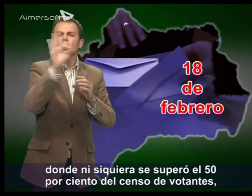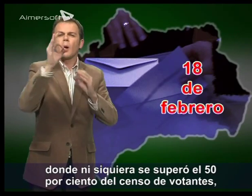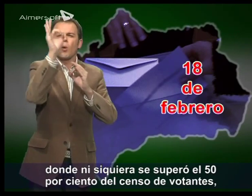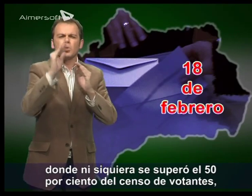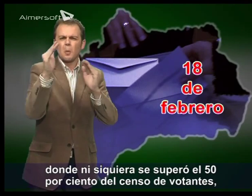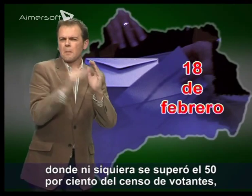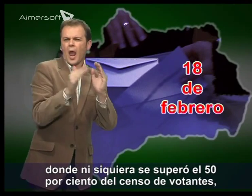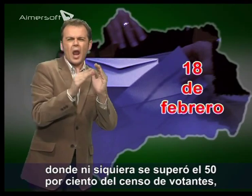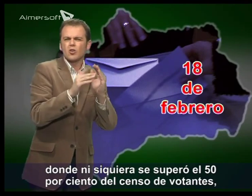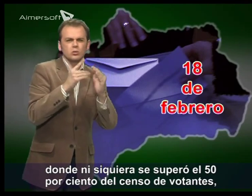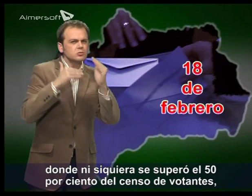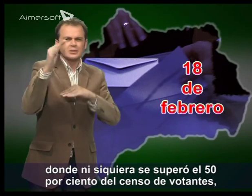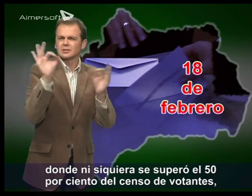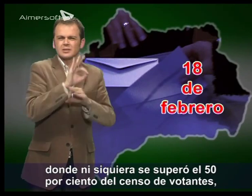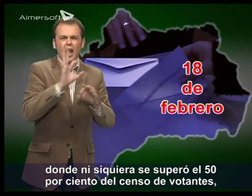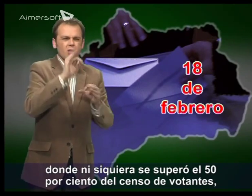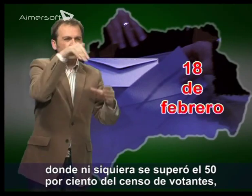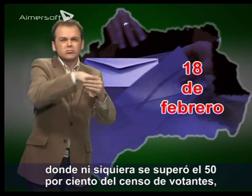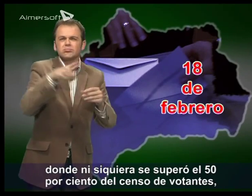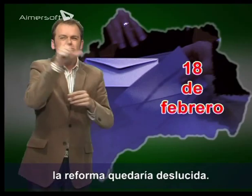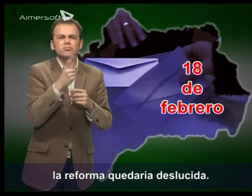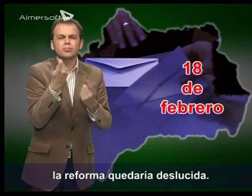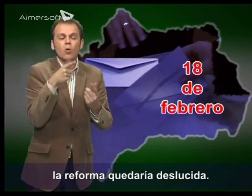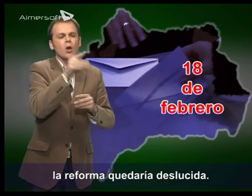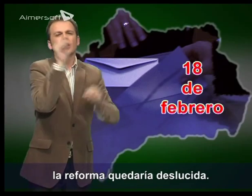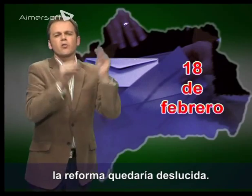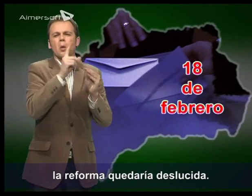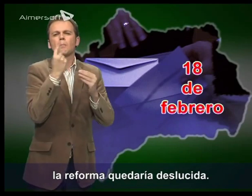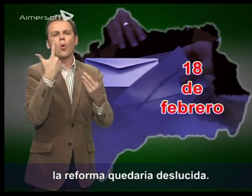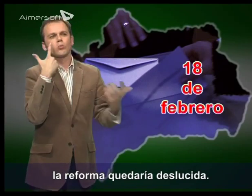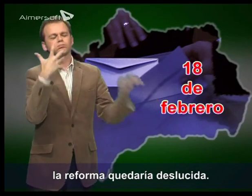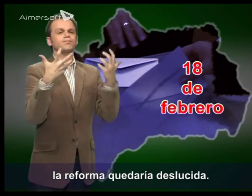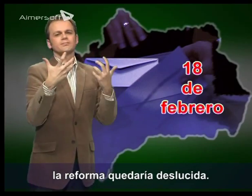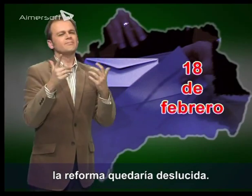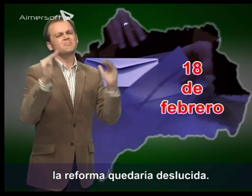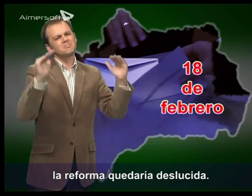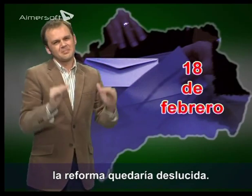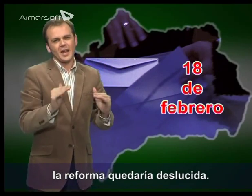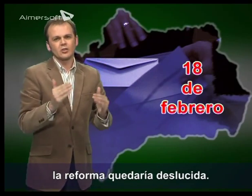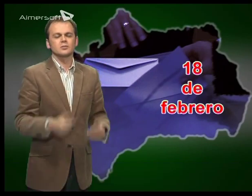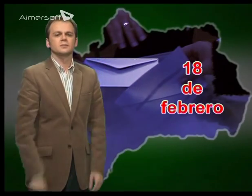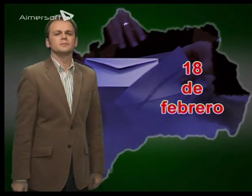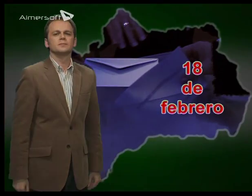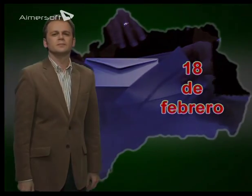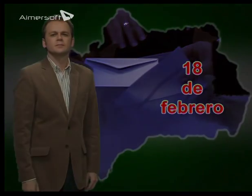se superó el 50% del censo de votantes, la reforma quedaría deslucida.